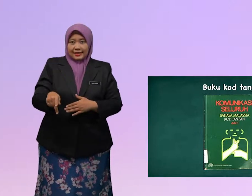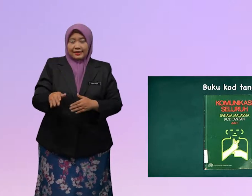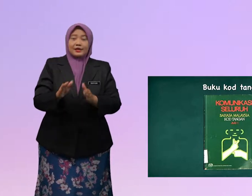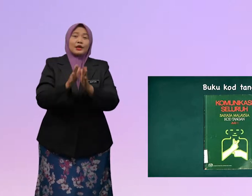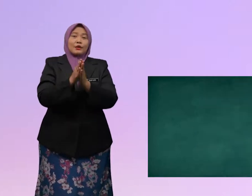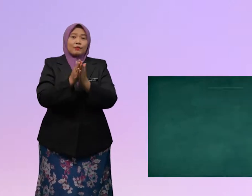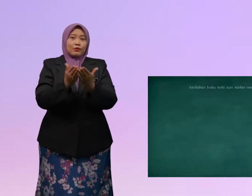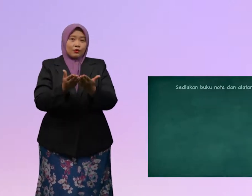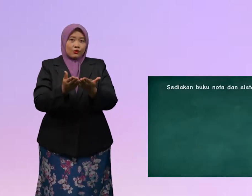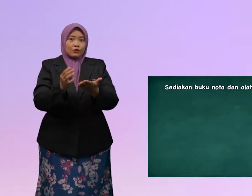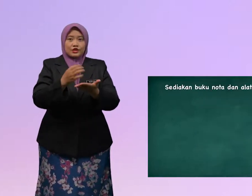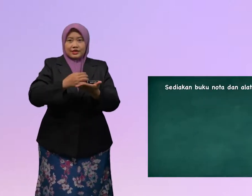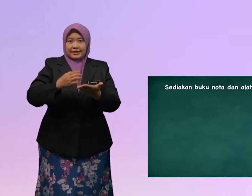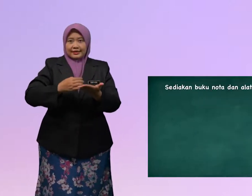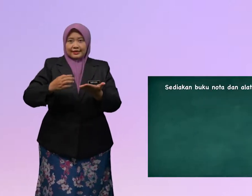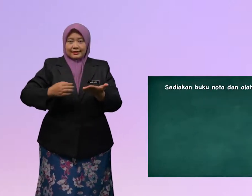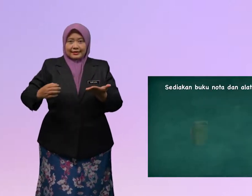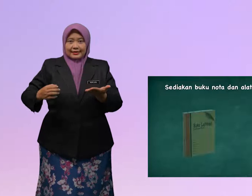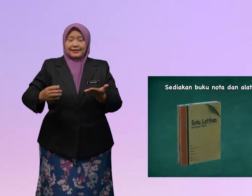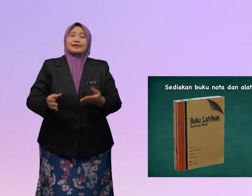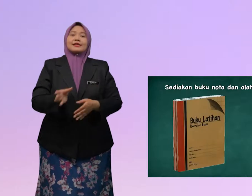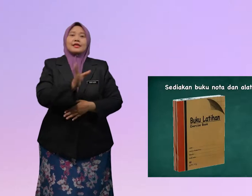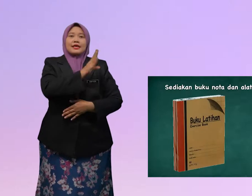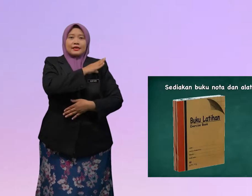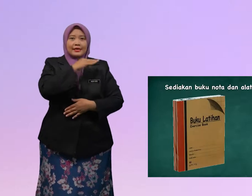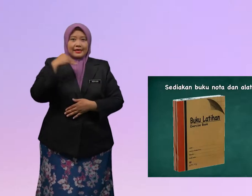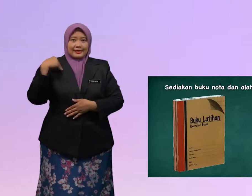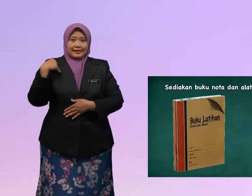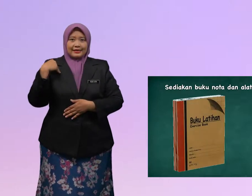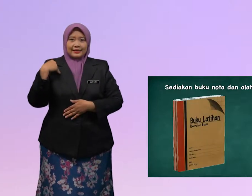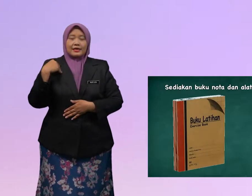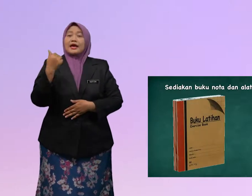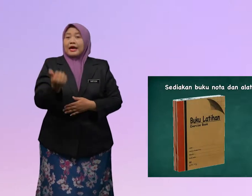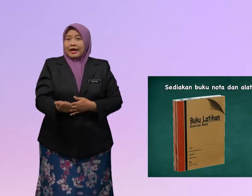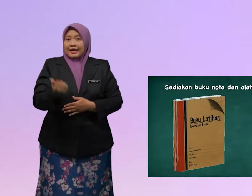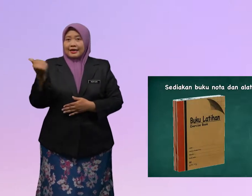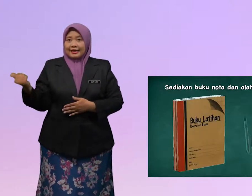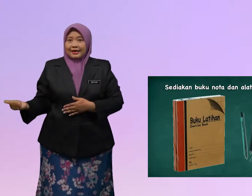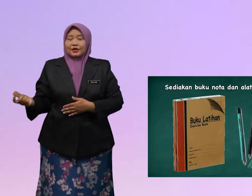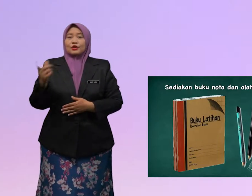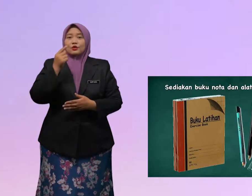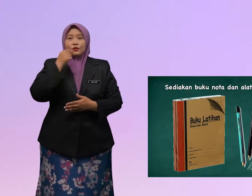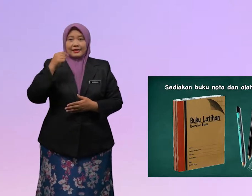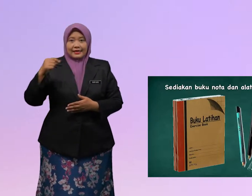pastikan buku catatan dan alat